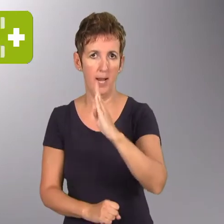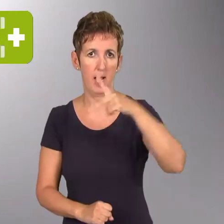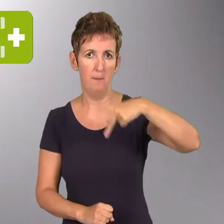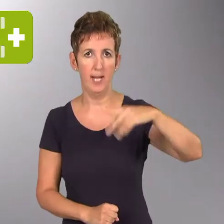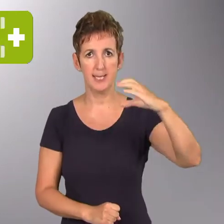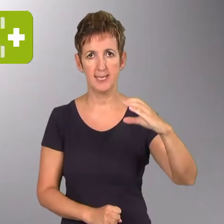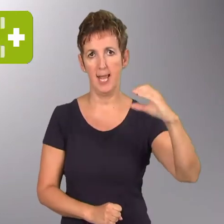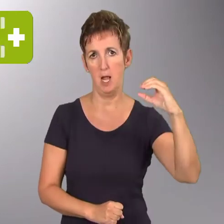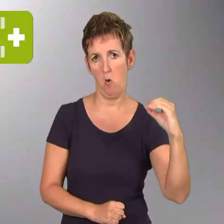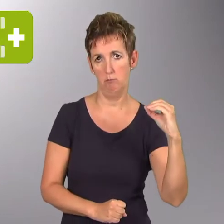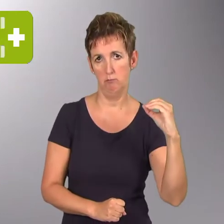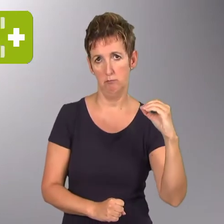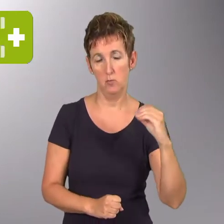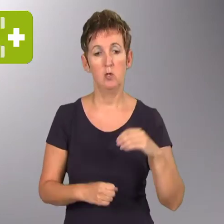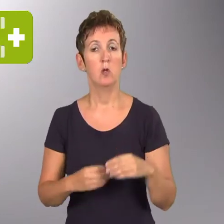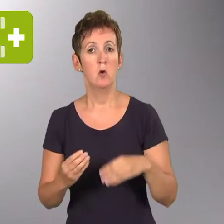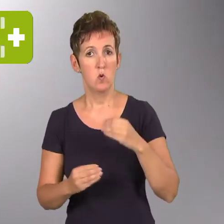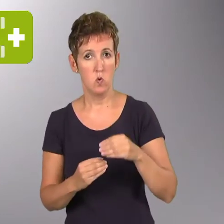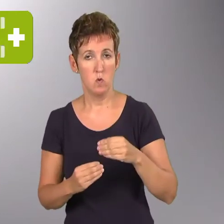de maladies cardiovasculaires